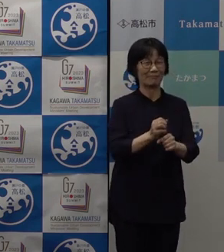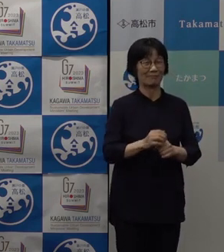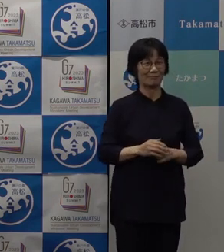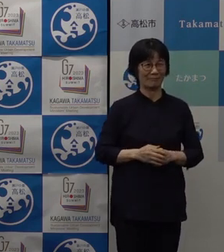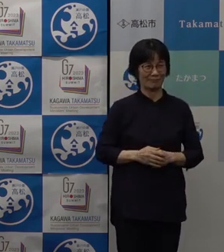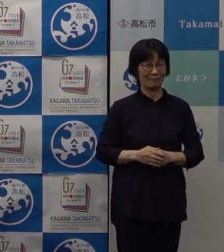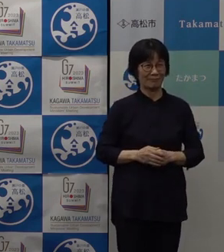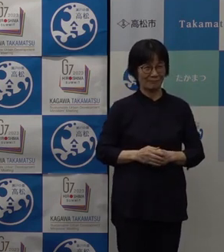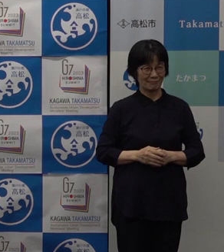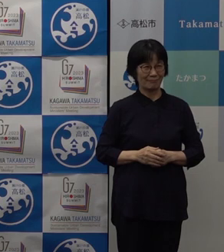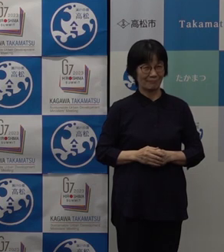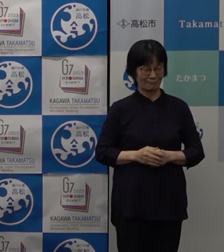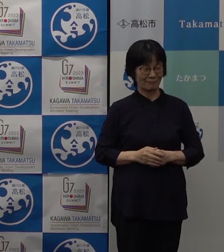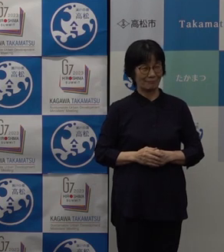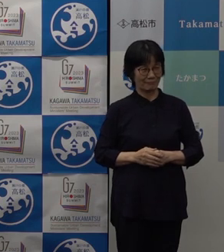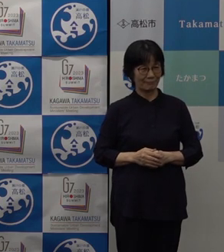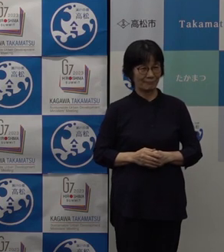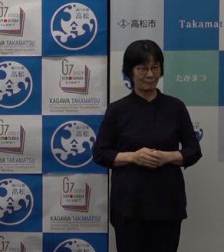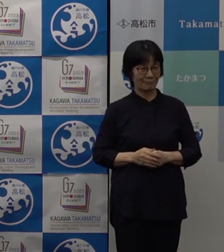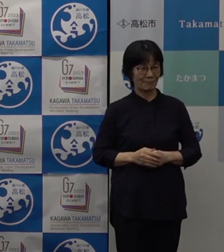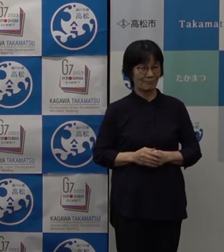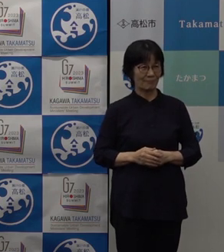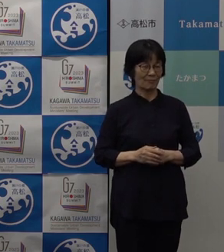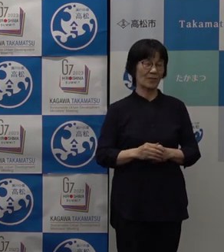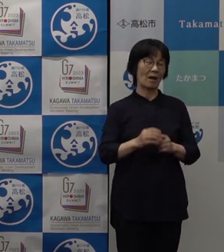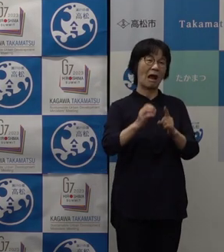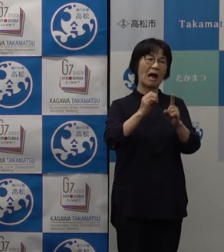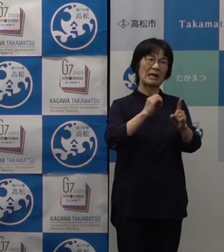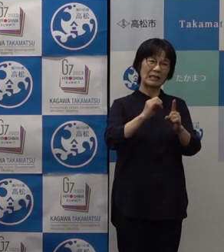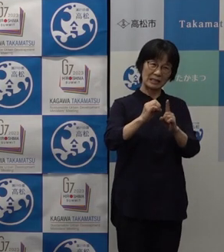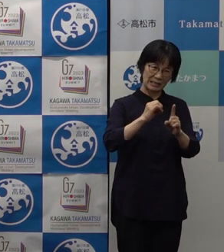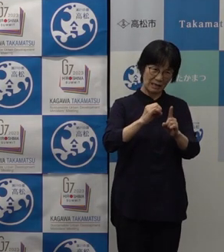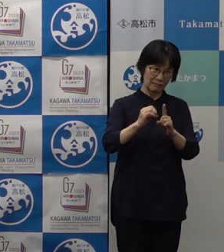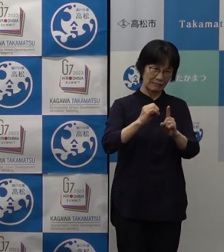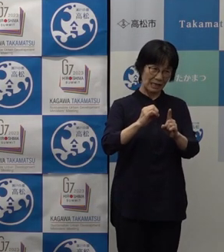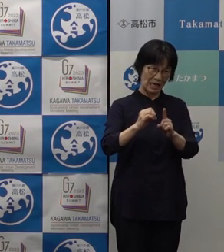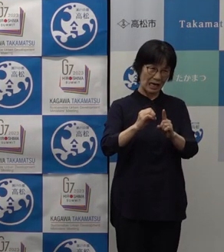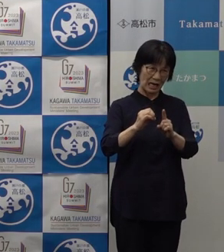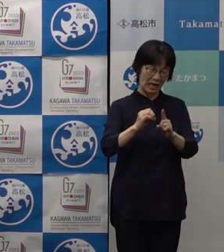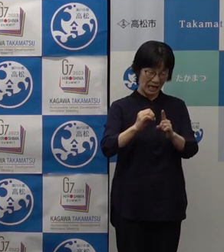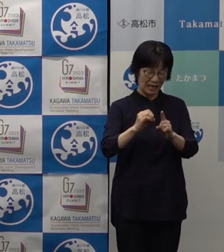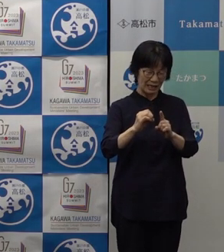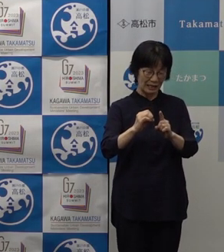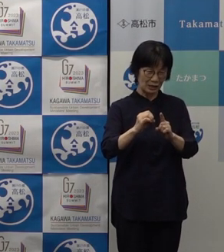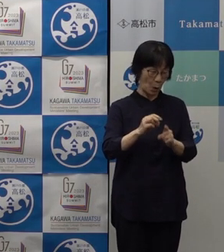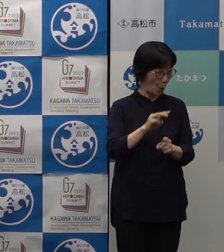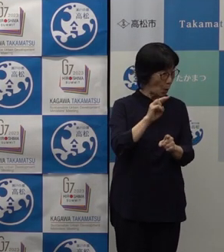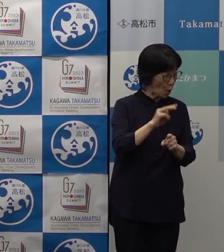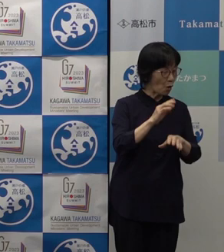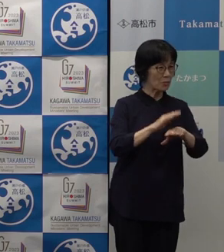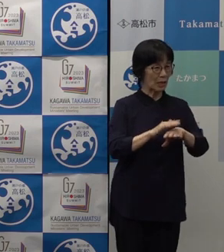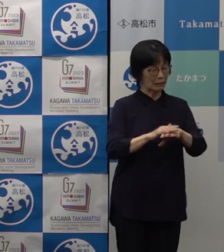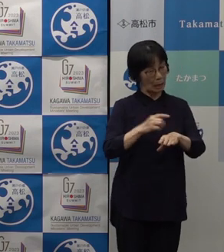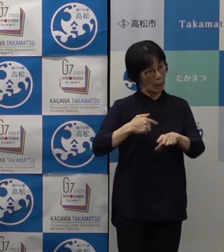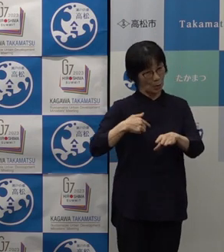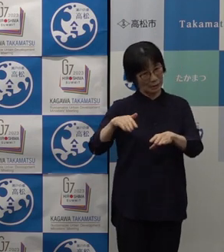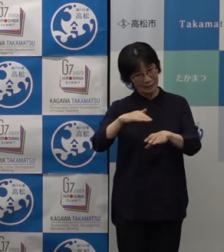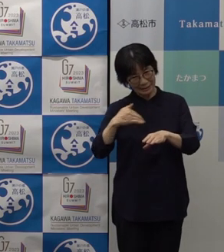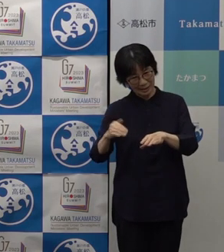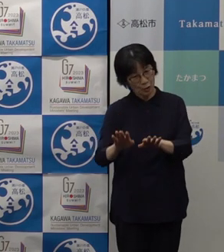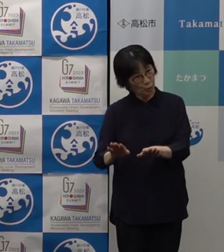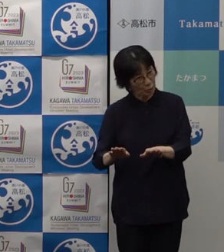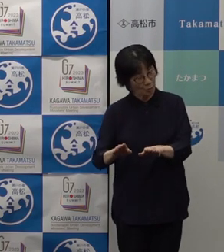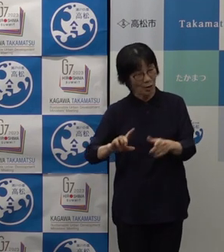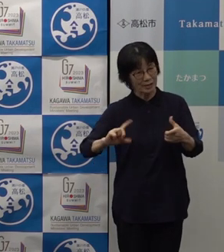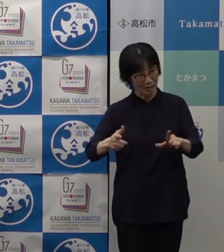体験されているということなんですね。まあ、やっぱりデジタルネイティブの世代とですね、我々の世代とはちょっと違うかなという気はいたしますけども、